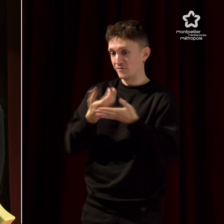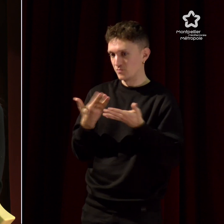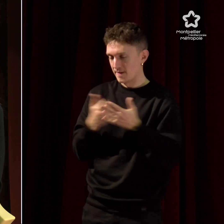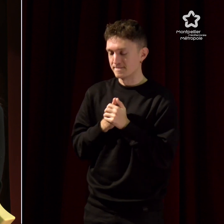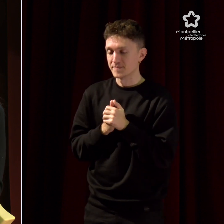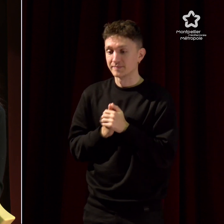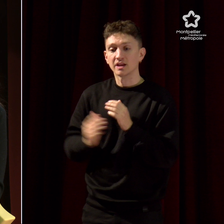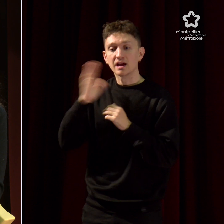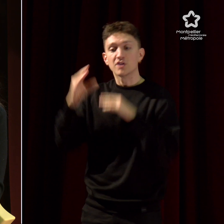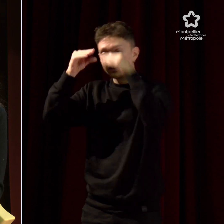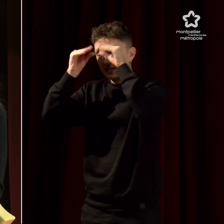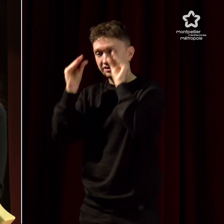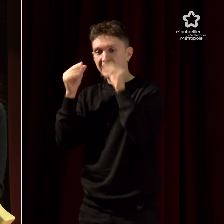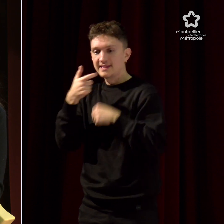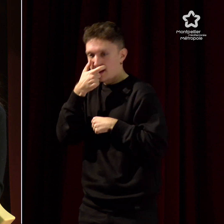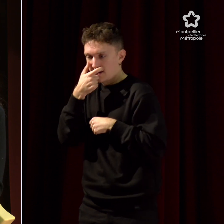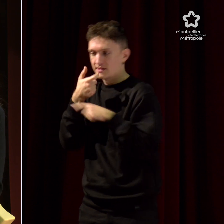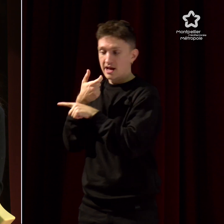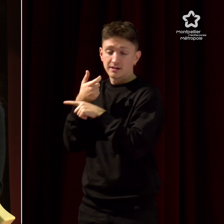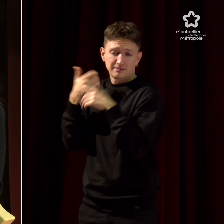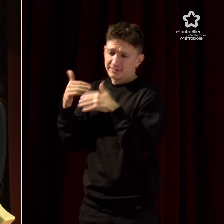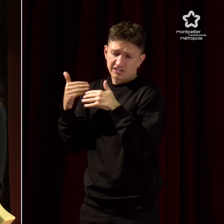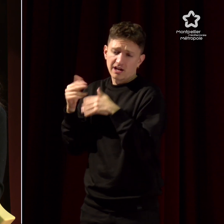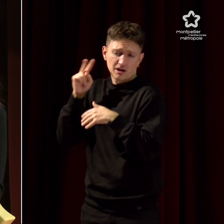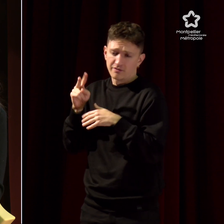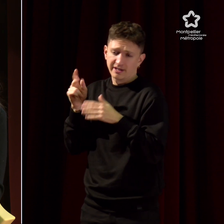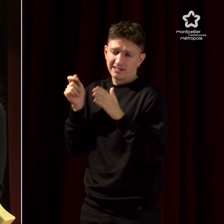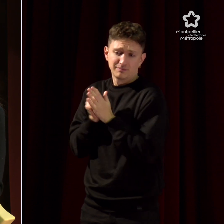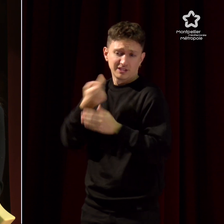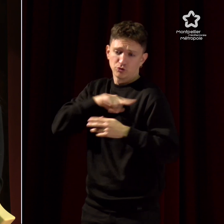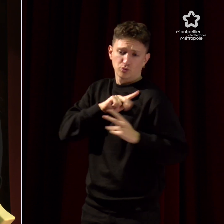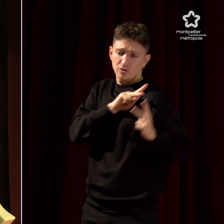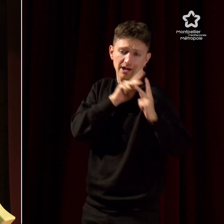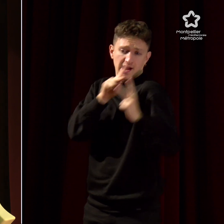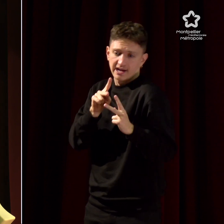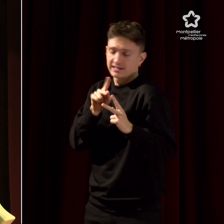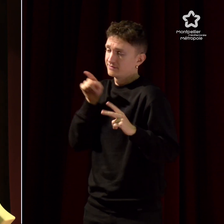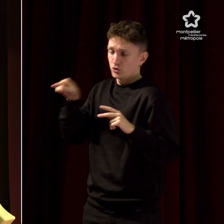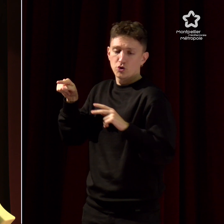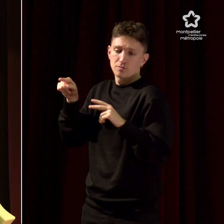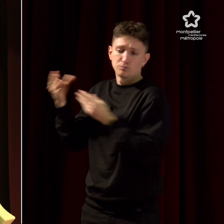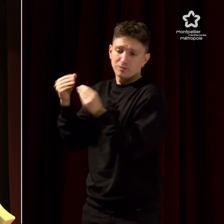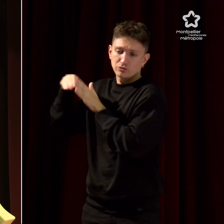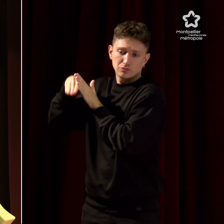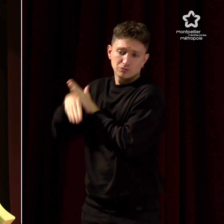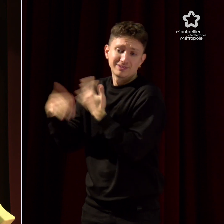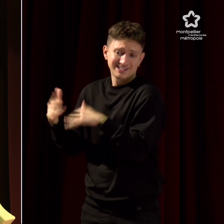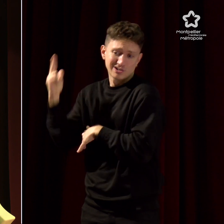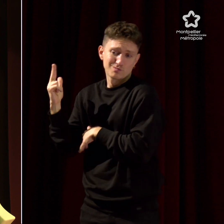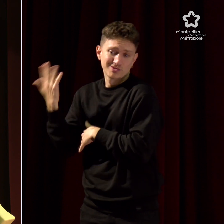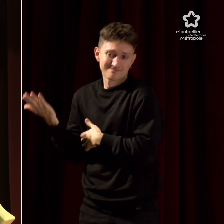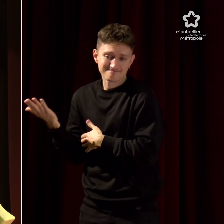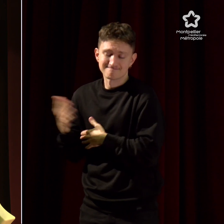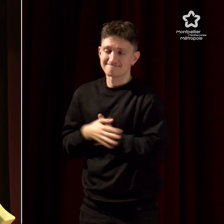populations qui étaient déjà en décroissance démographique quand Sapiens arrive. que c'est des populations